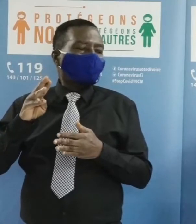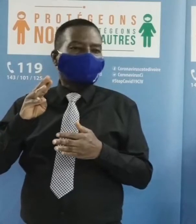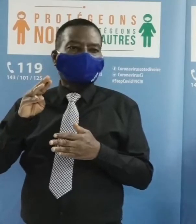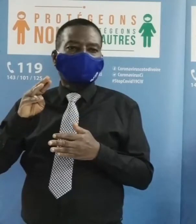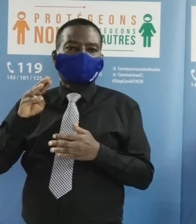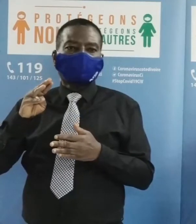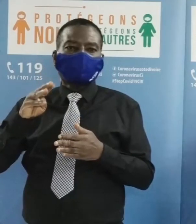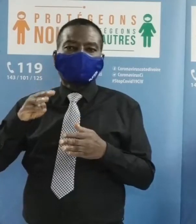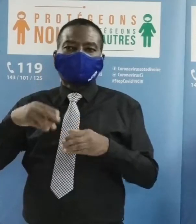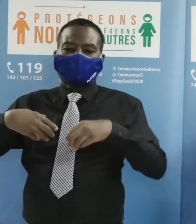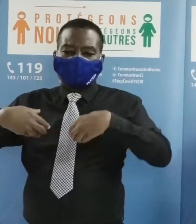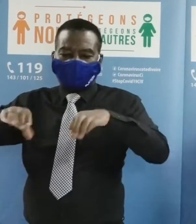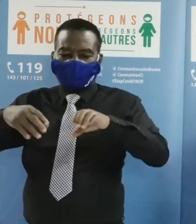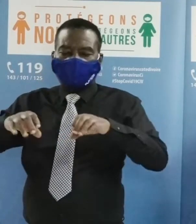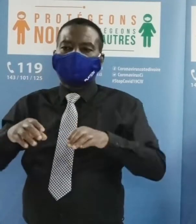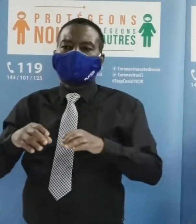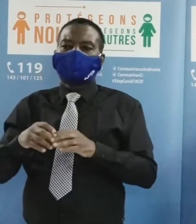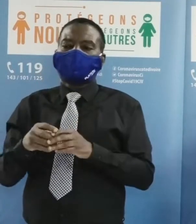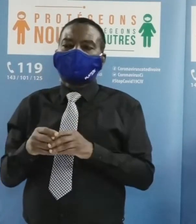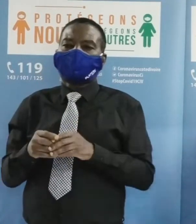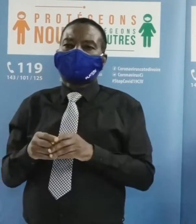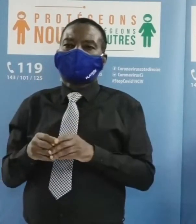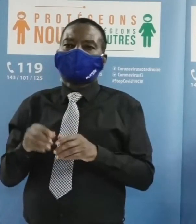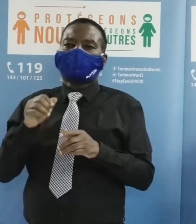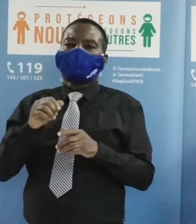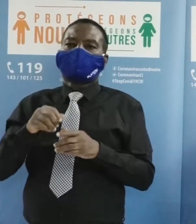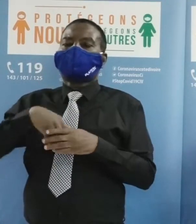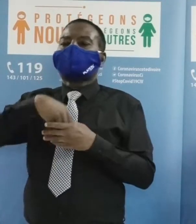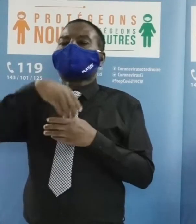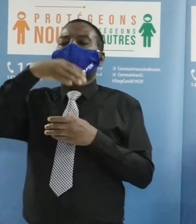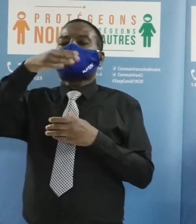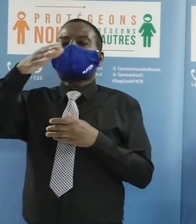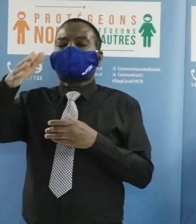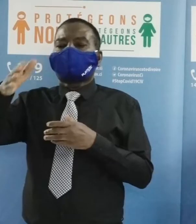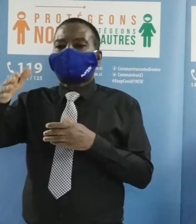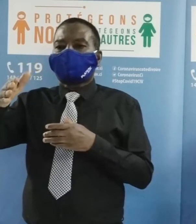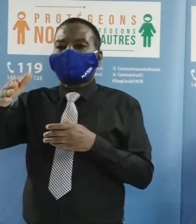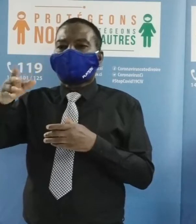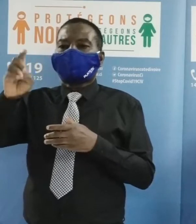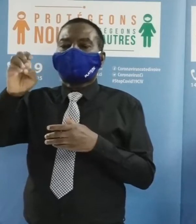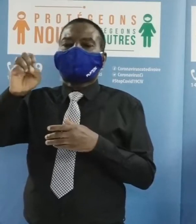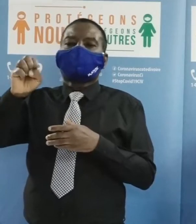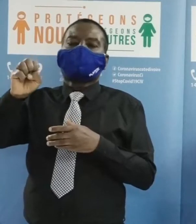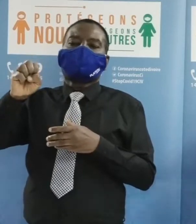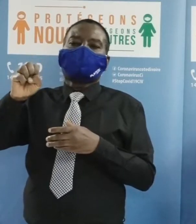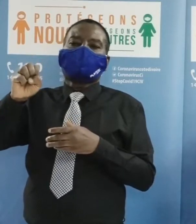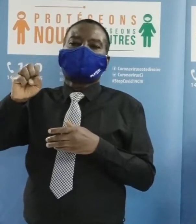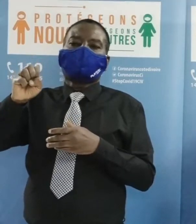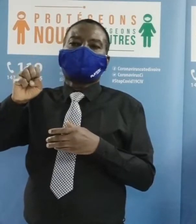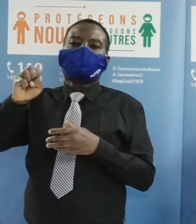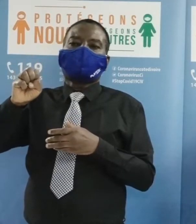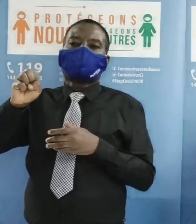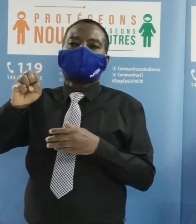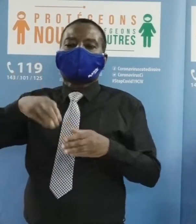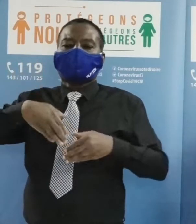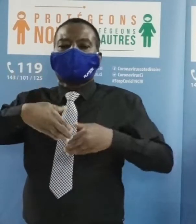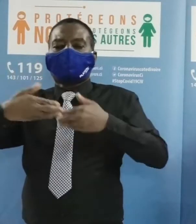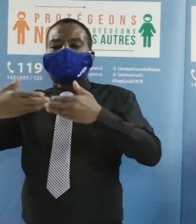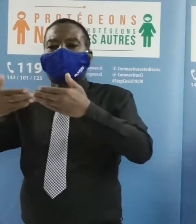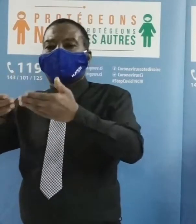commerces en dehors d'eux du coup le relais